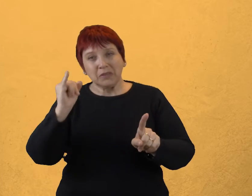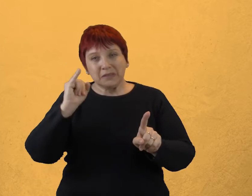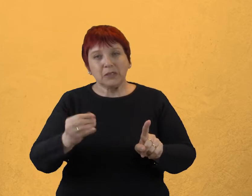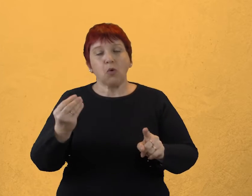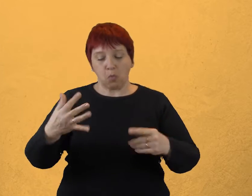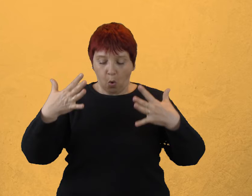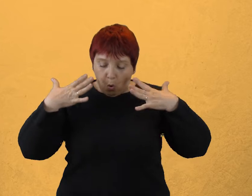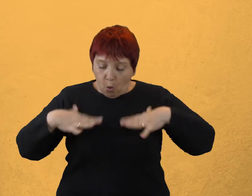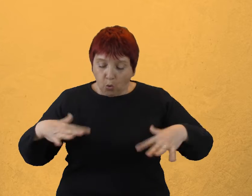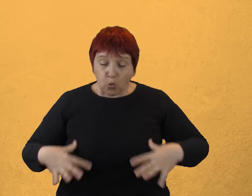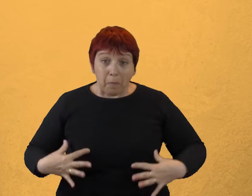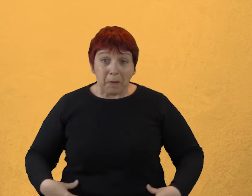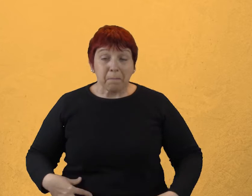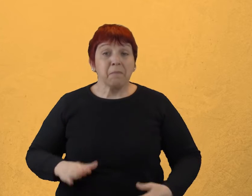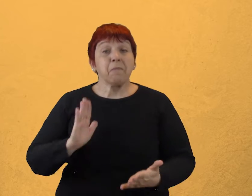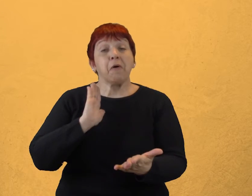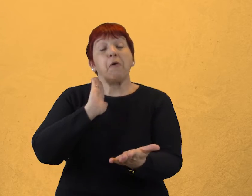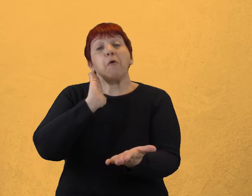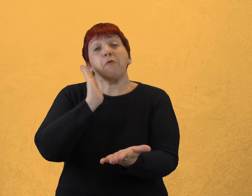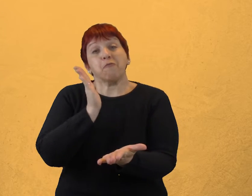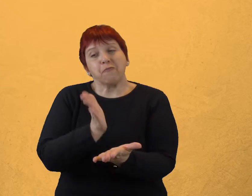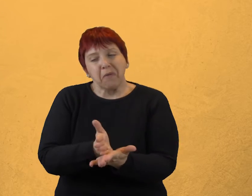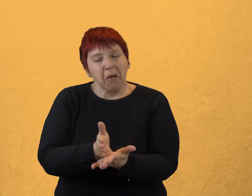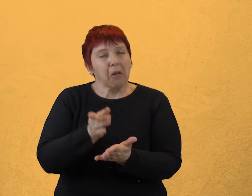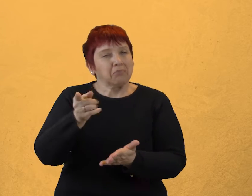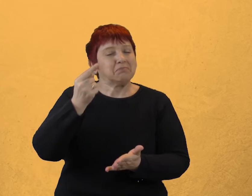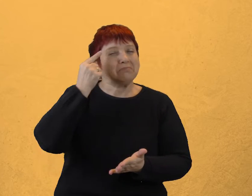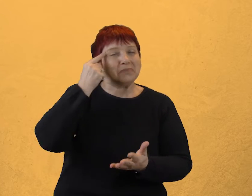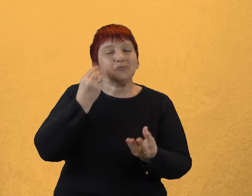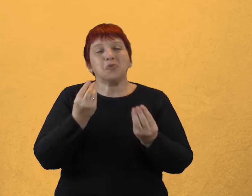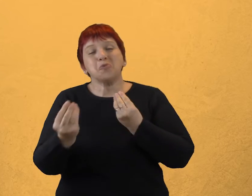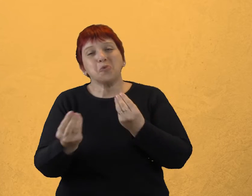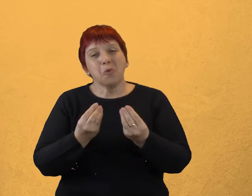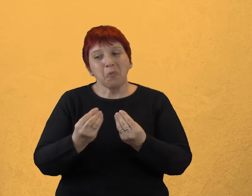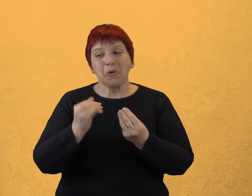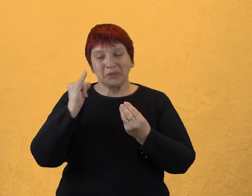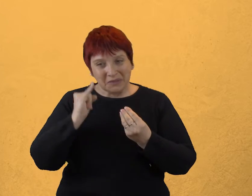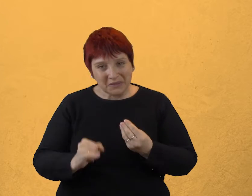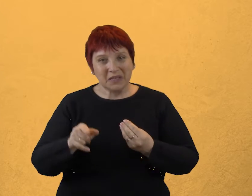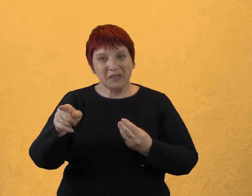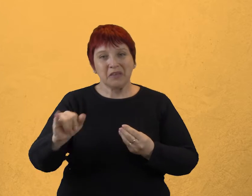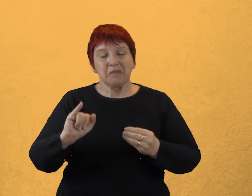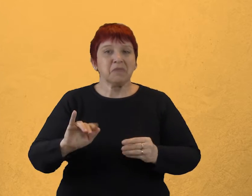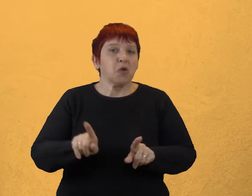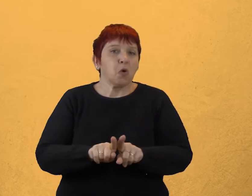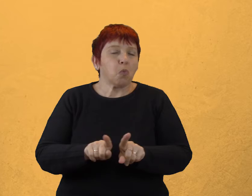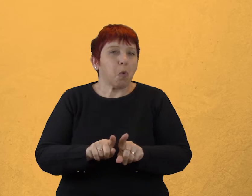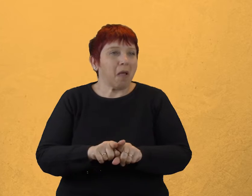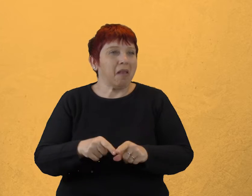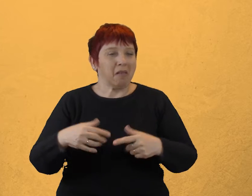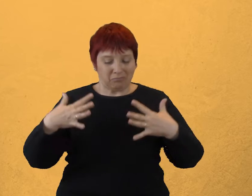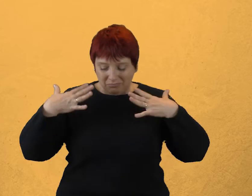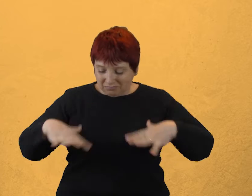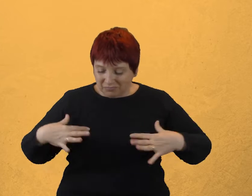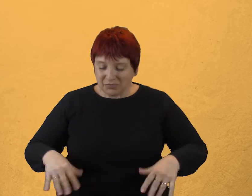habló del vestuario y al final convinimos en que deberíamos salir como verdaderos